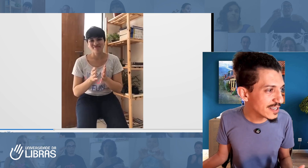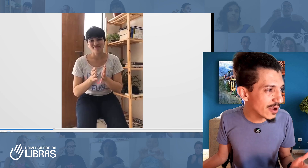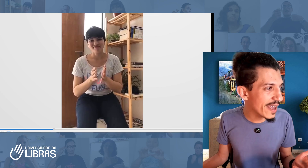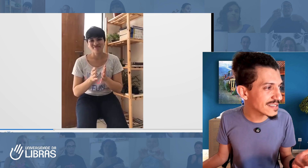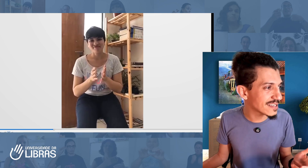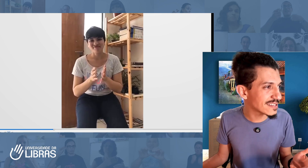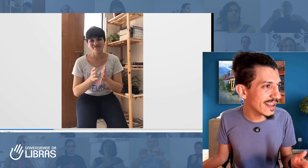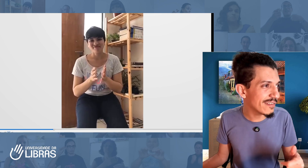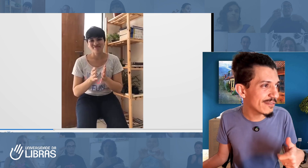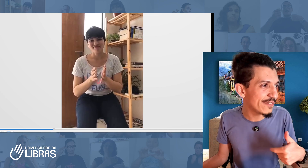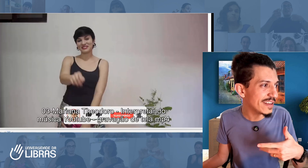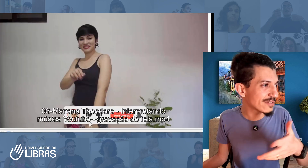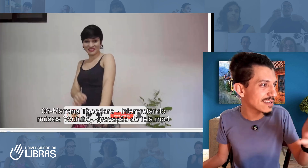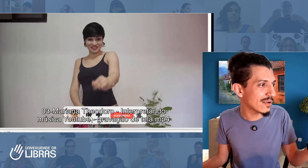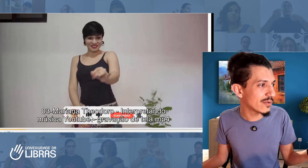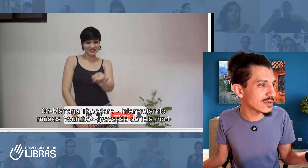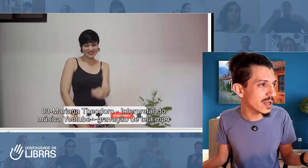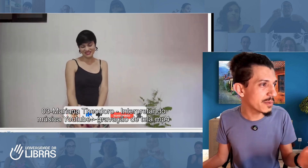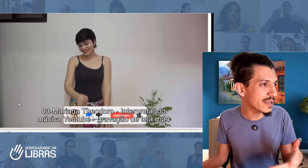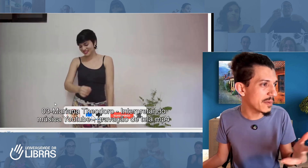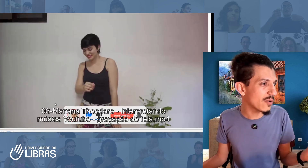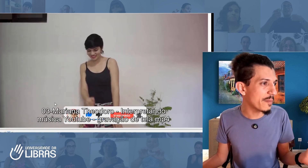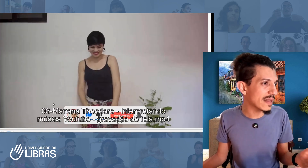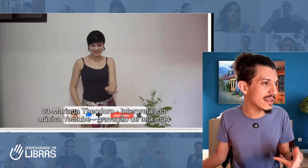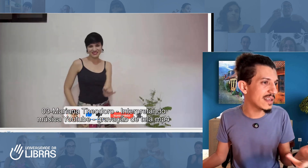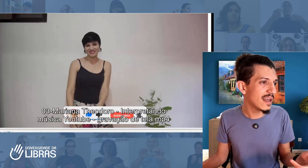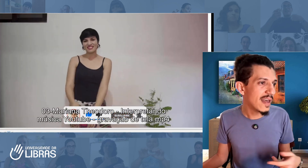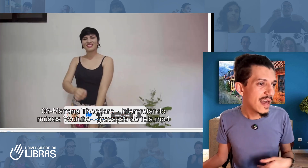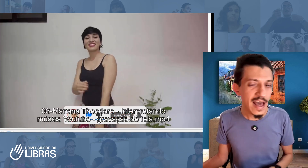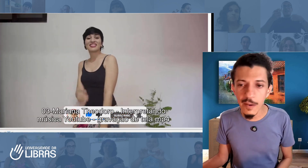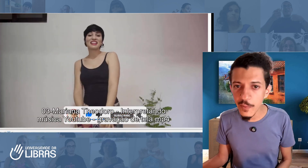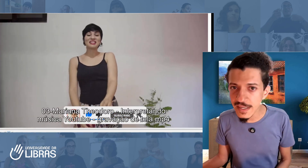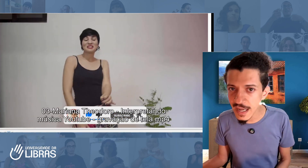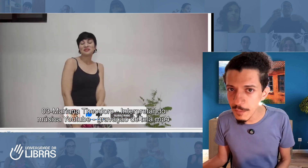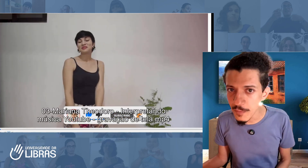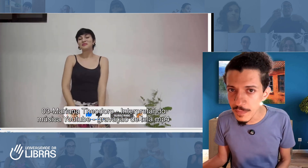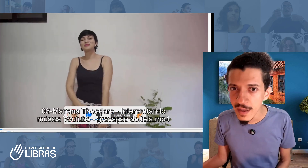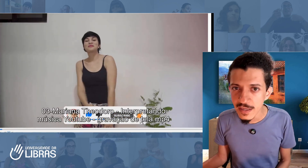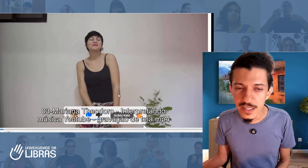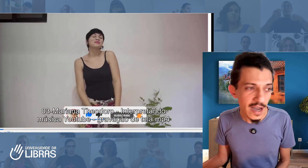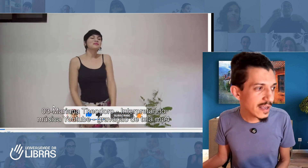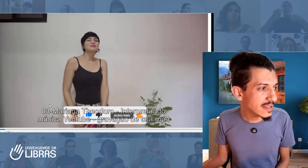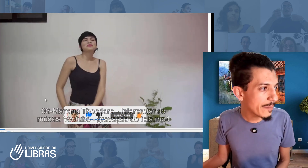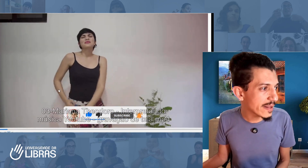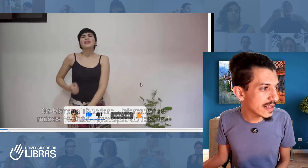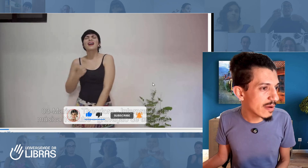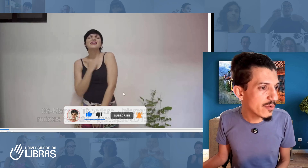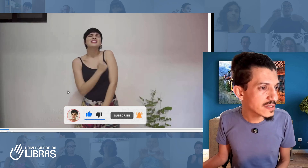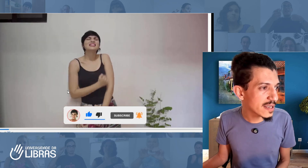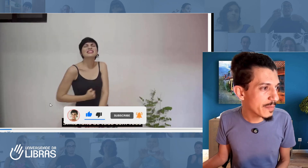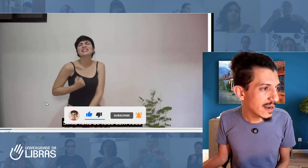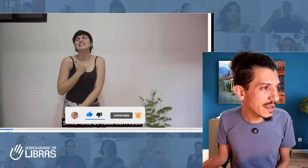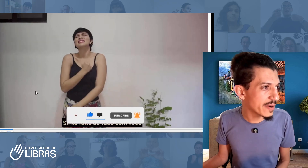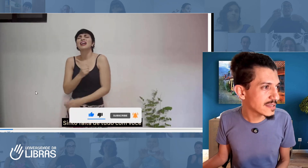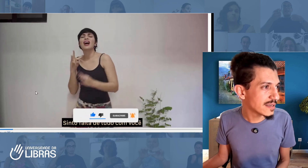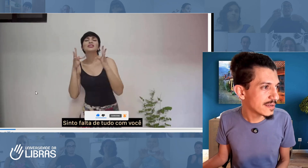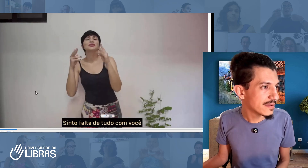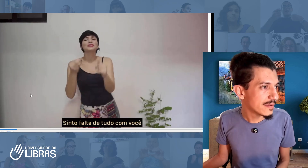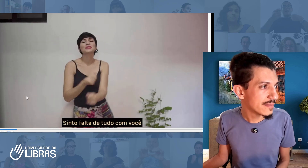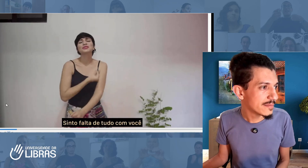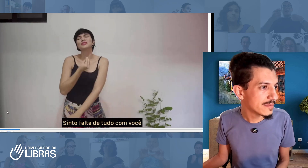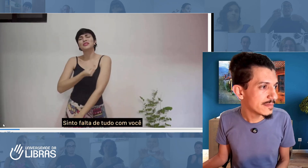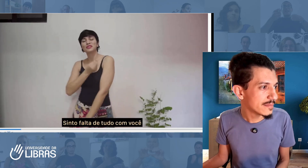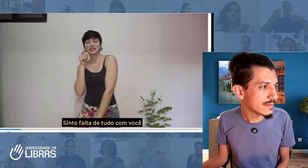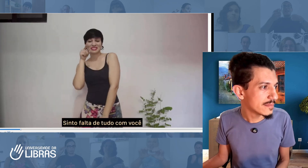foi só esses, tem infinitos alunos, todo mundo que aplicou o meta aqui, ela, por exemplo, já interpretando uma música aqui para Libras.